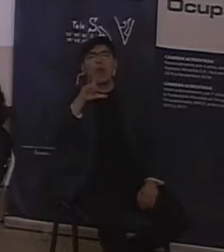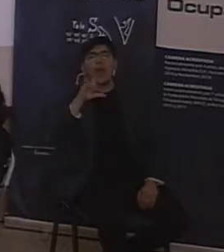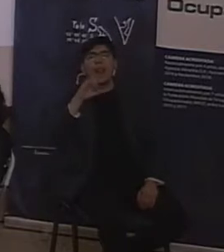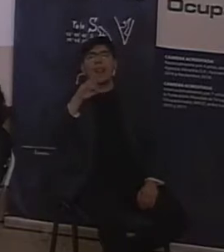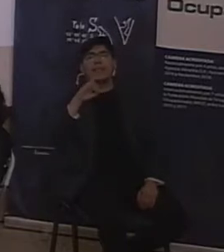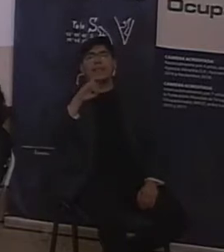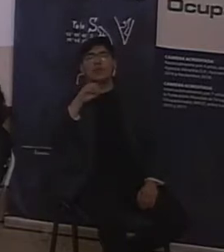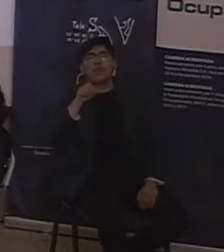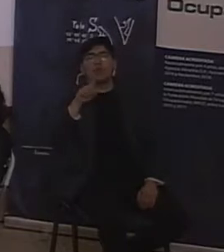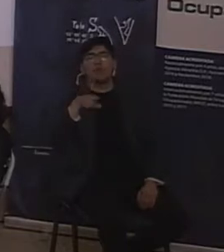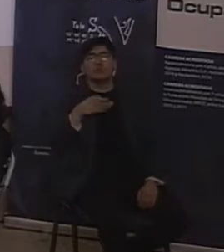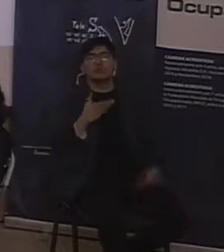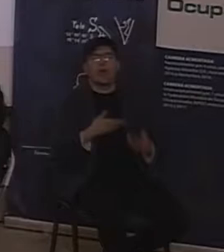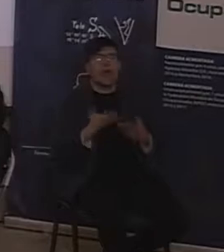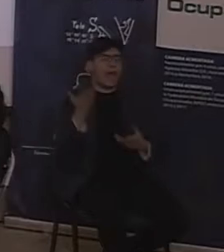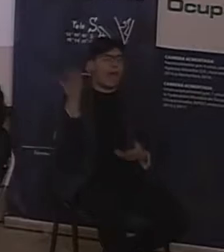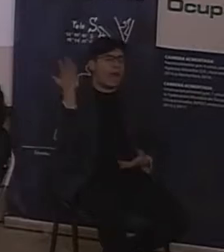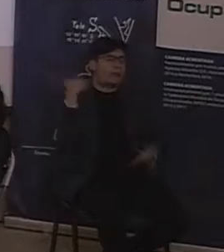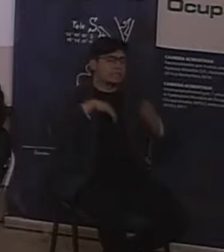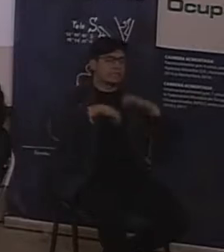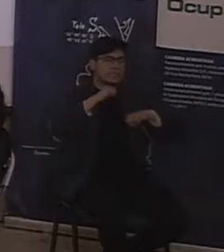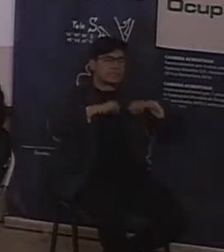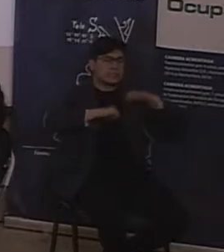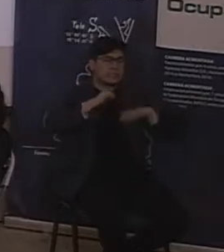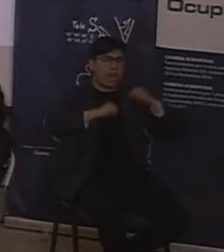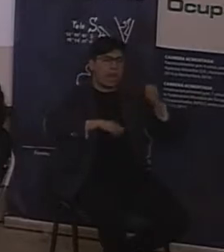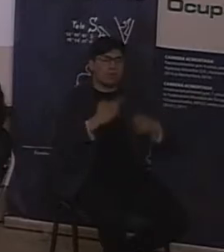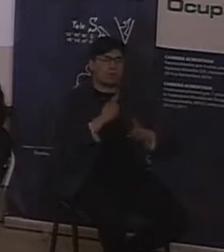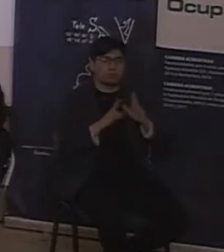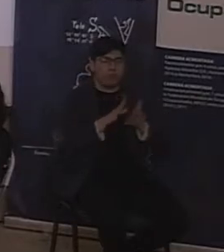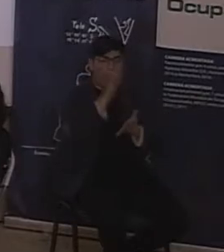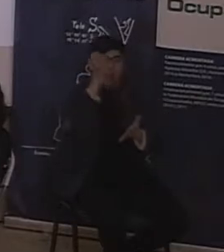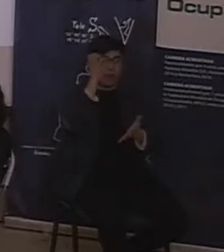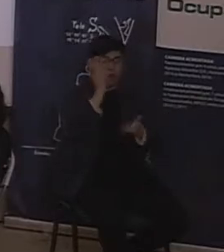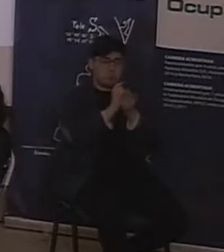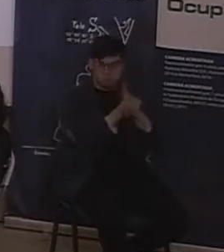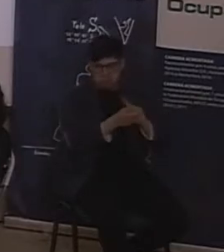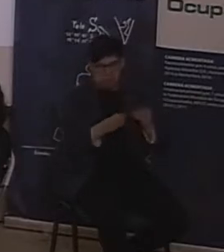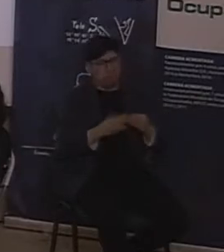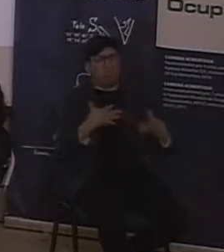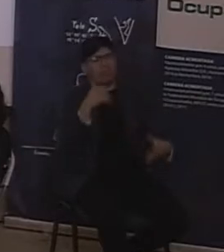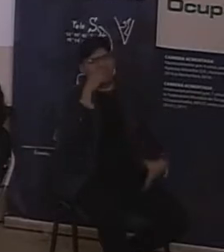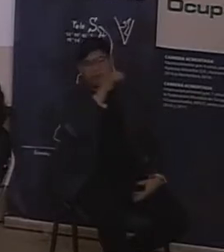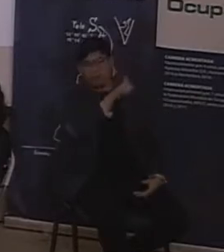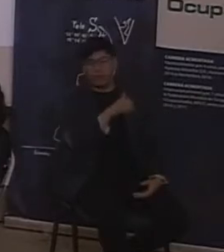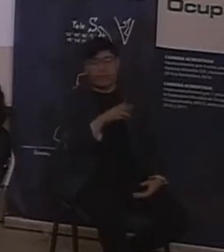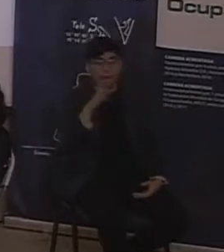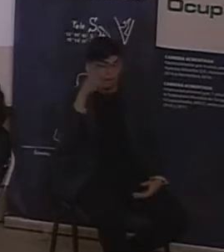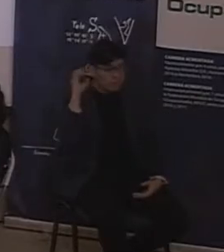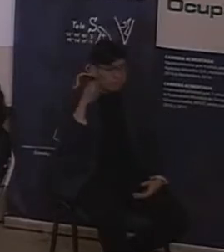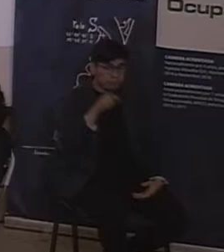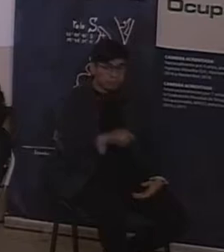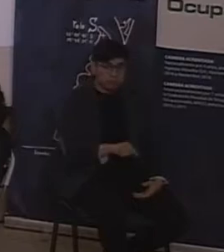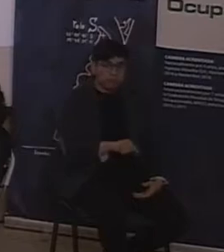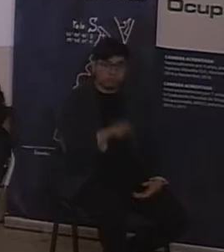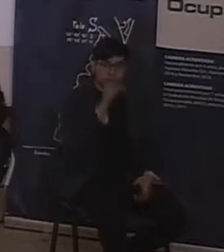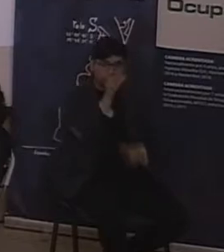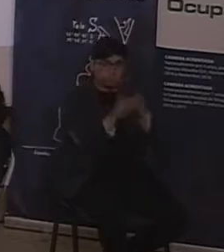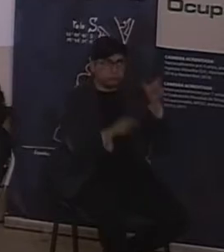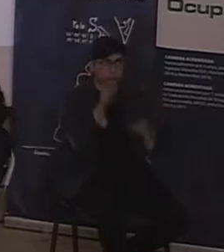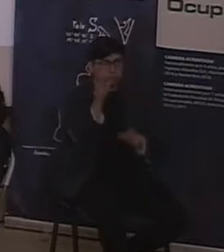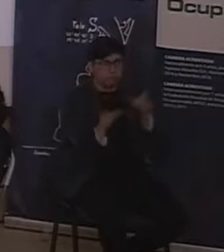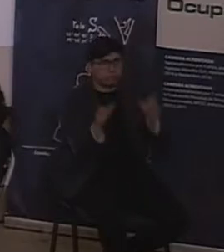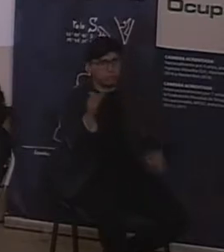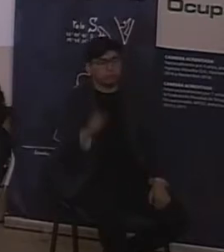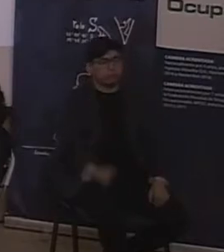revolución industrial donde se habían acuñado estos conceptos ya había pasado hace mucho tiempo pero estos seres humanos se mantenían